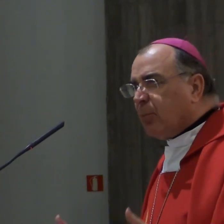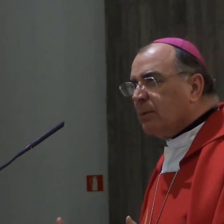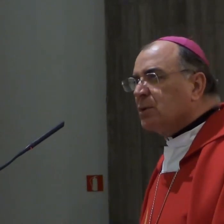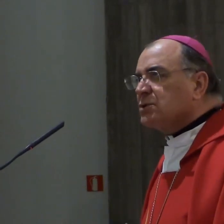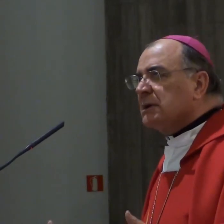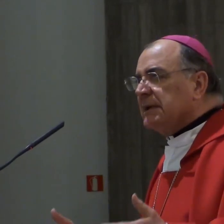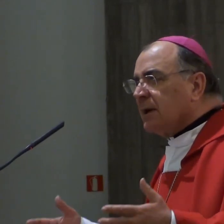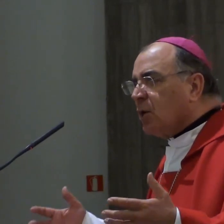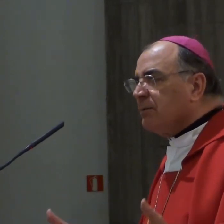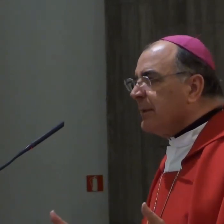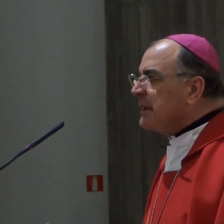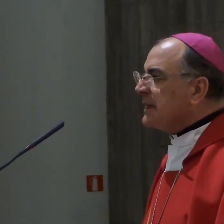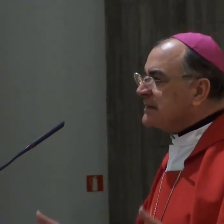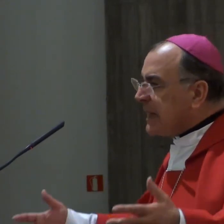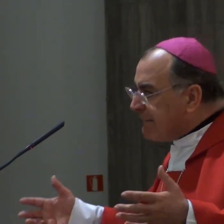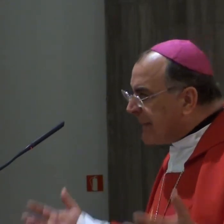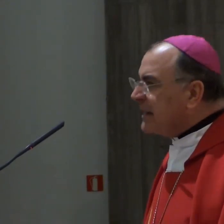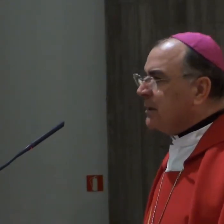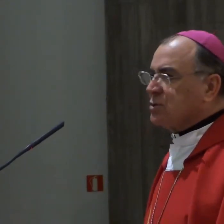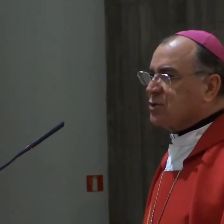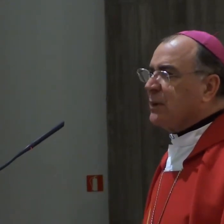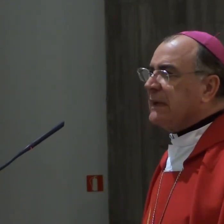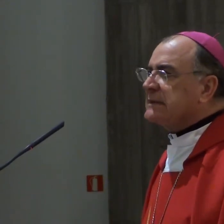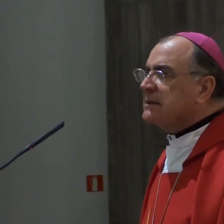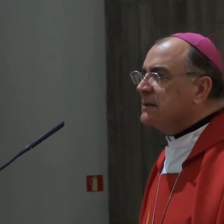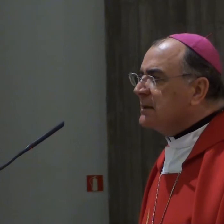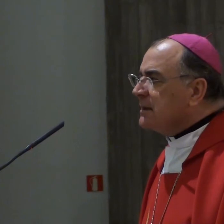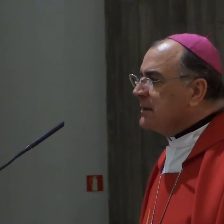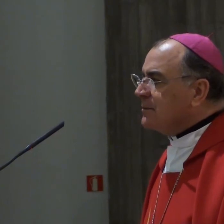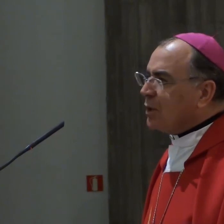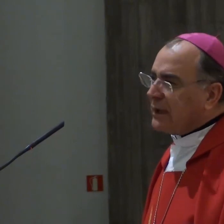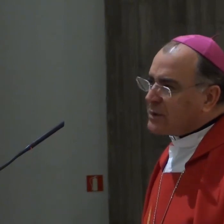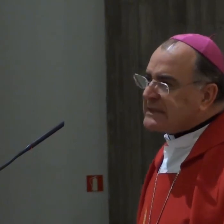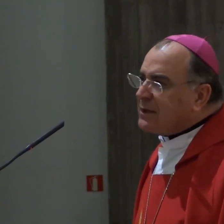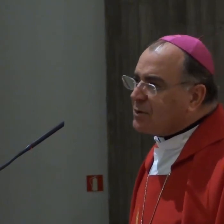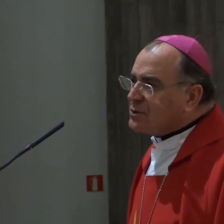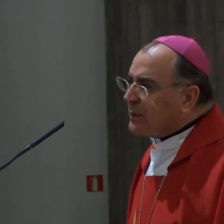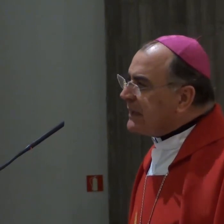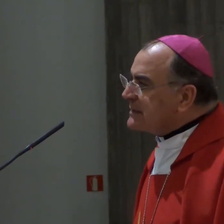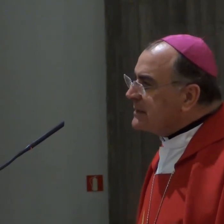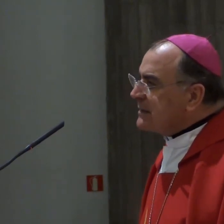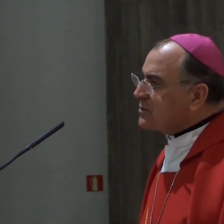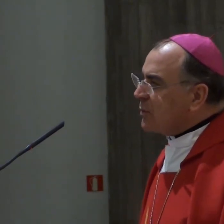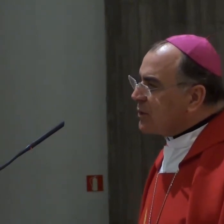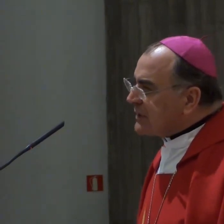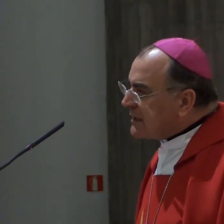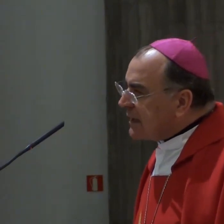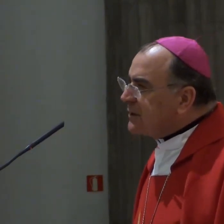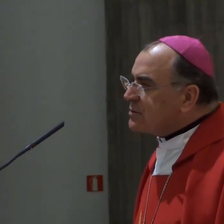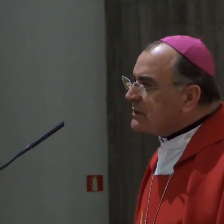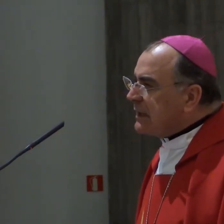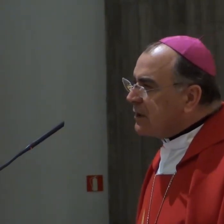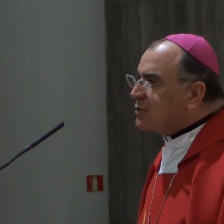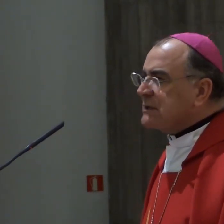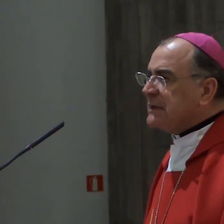en pueblos en convivencias porque no están sobre